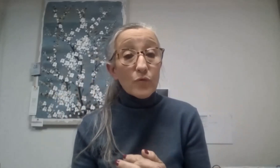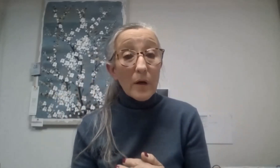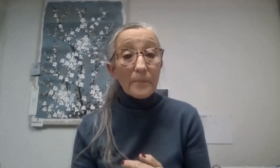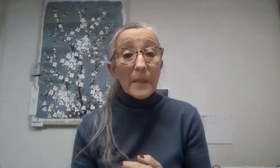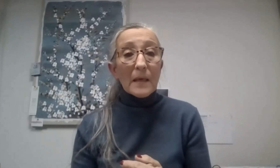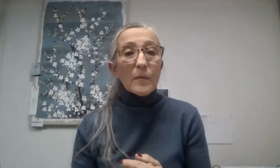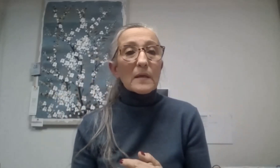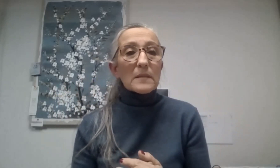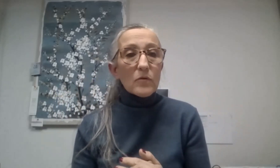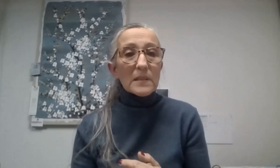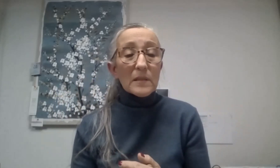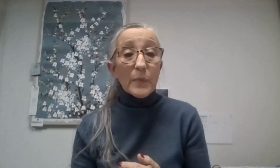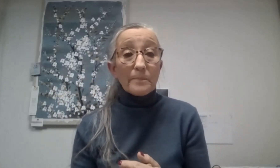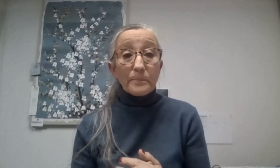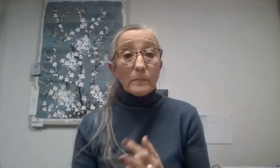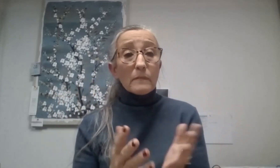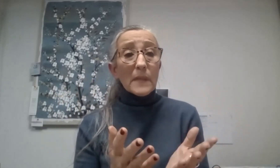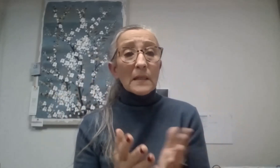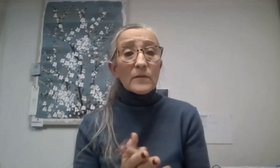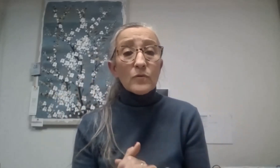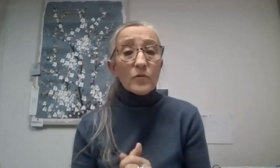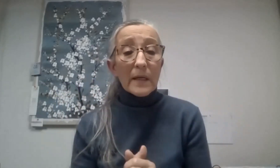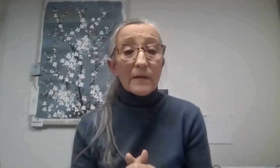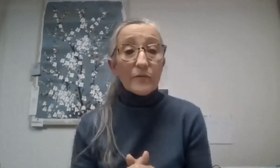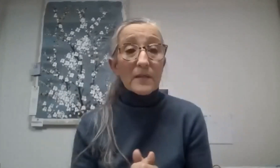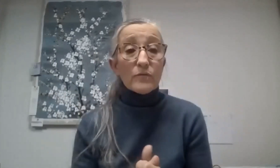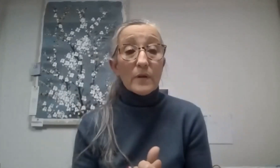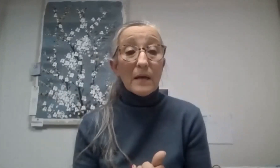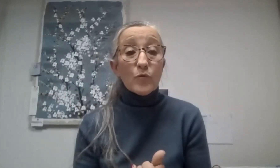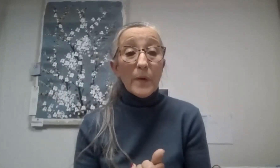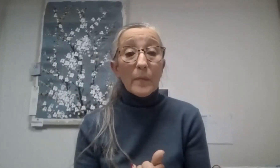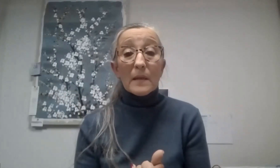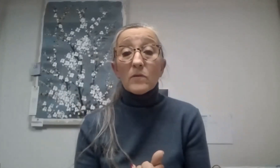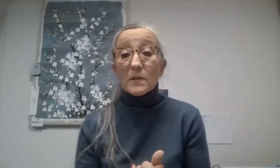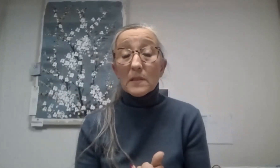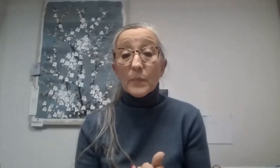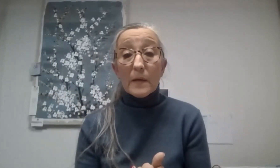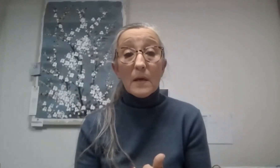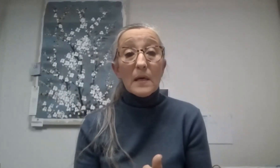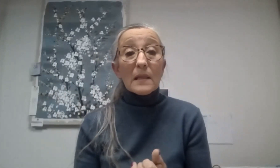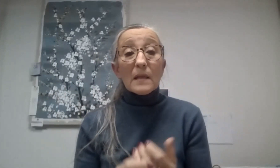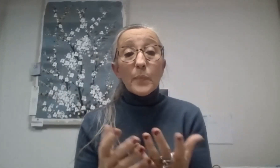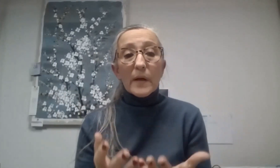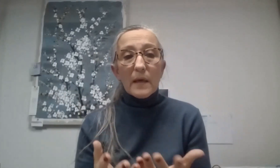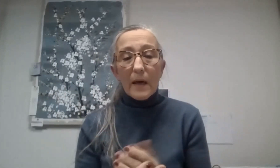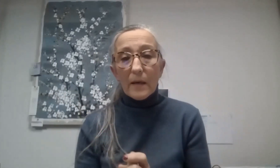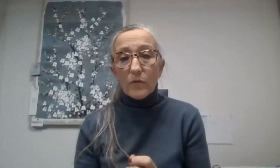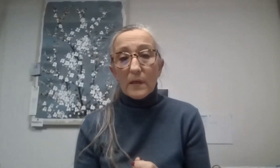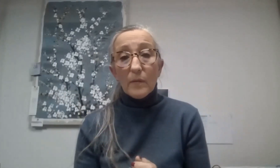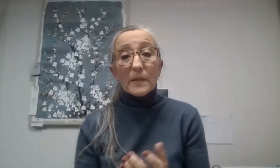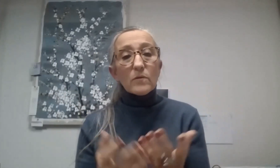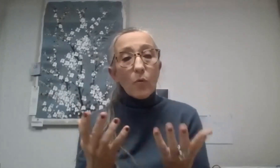élève sourd, eh bien, c'est d'anticiper. La solution avec la Fondation Voltaire vous permet d'anticiper et d'être prêt